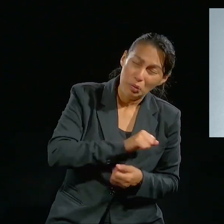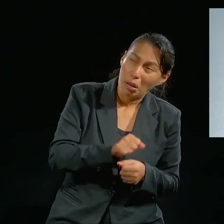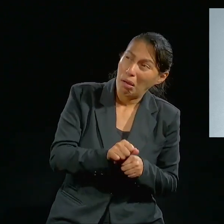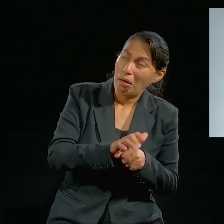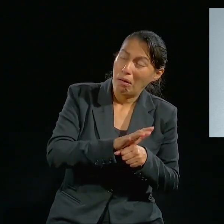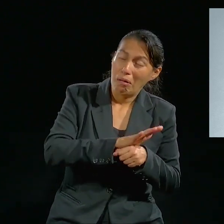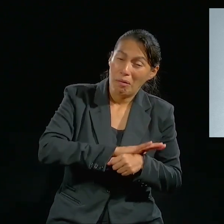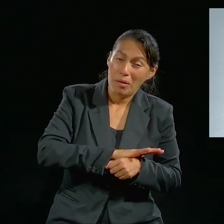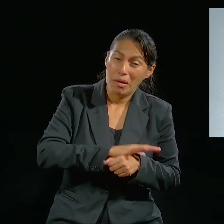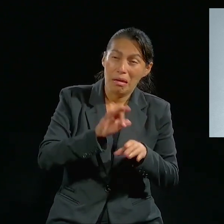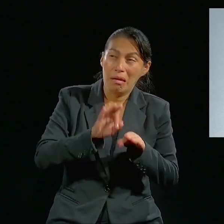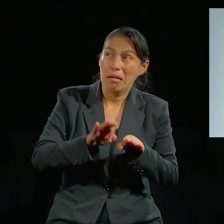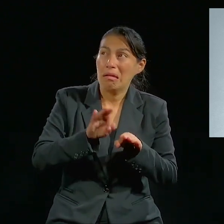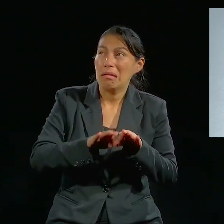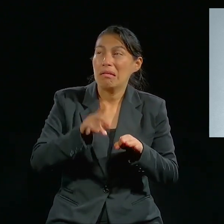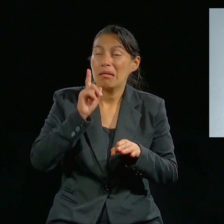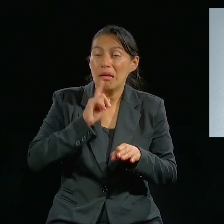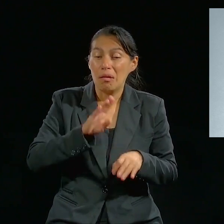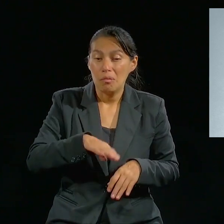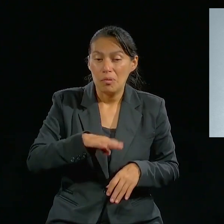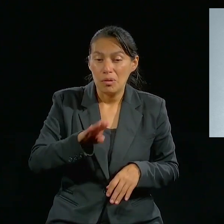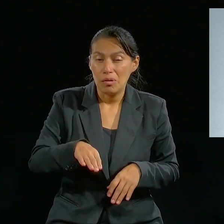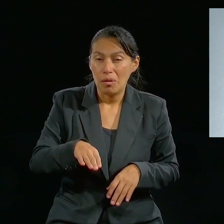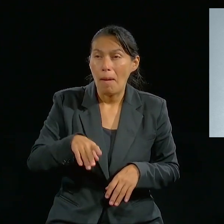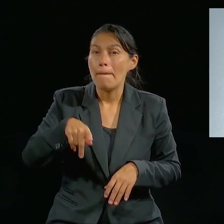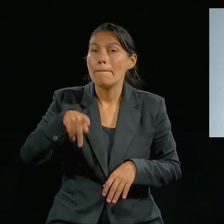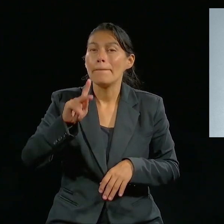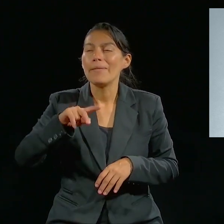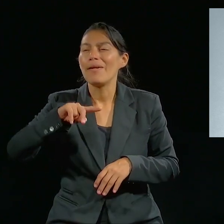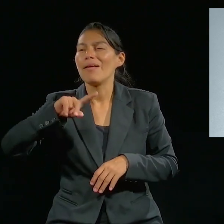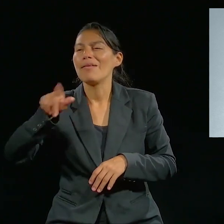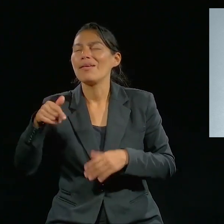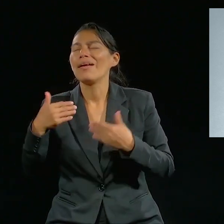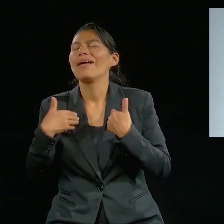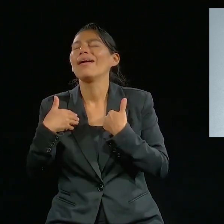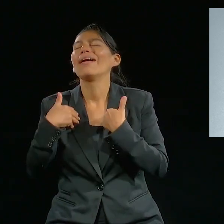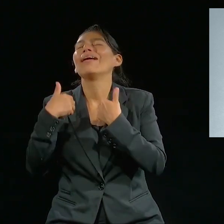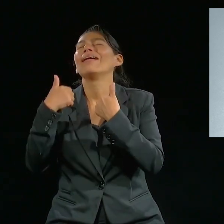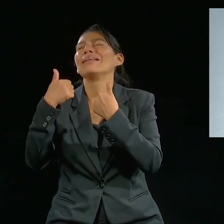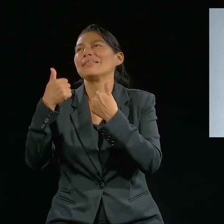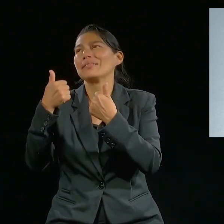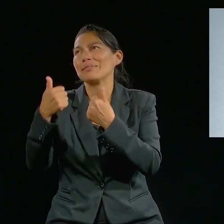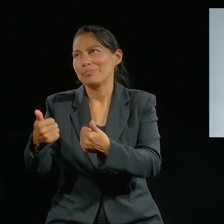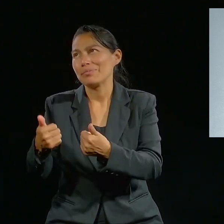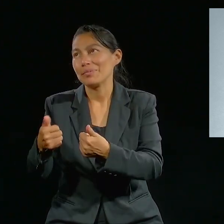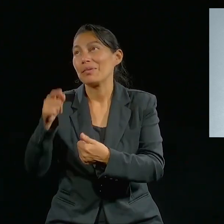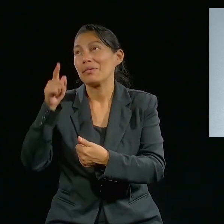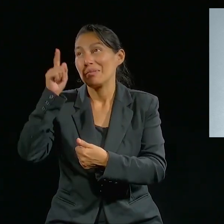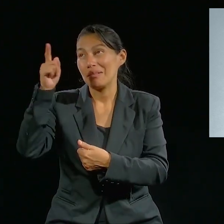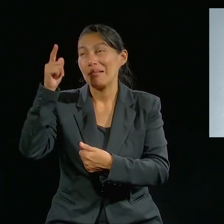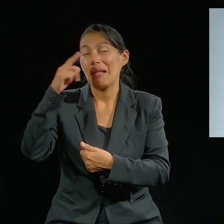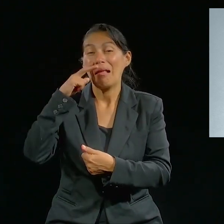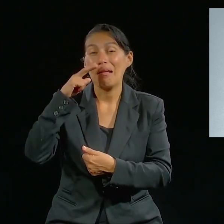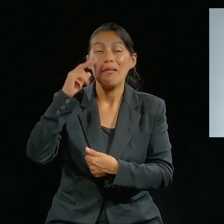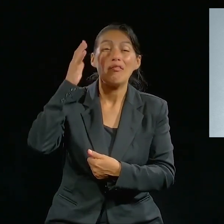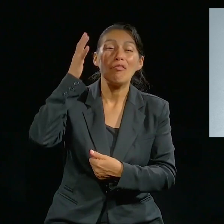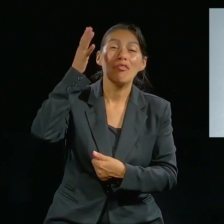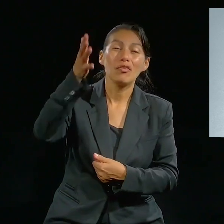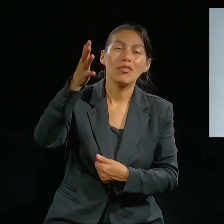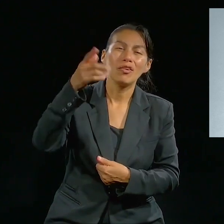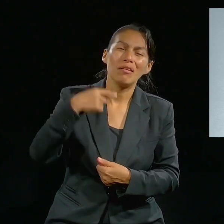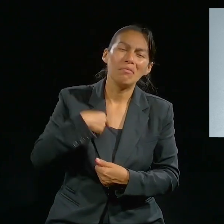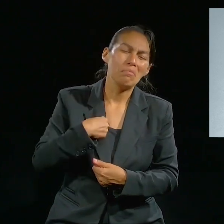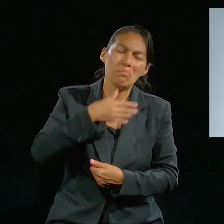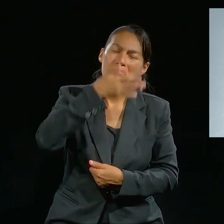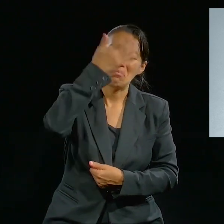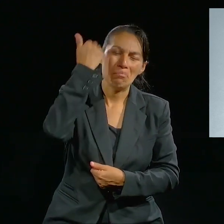joven. Pero, el tiempo pasó y entendí eso, que Dios alcanza a ver aquello que nosotros no